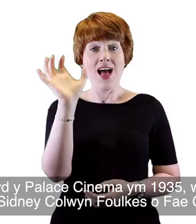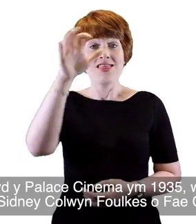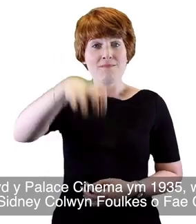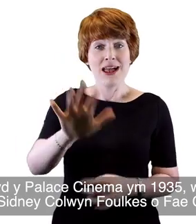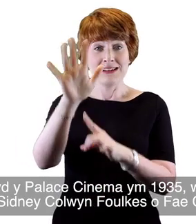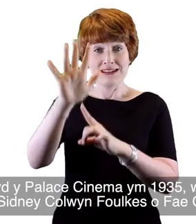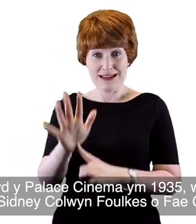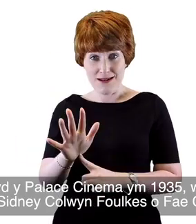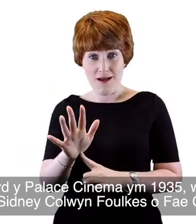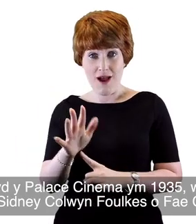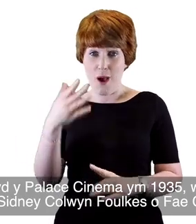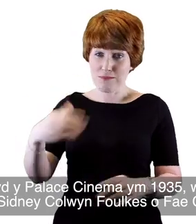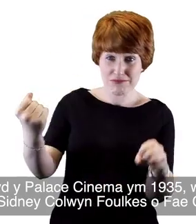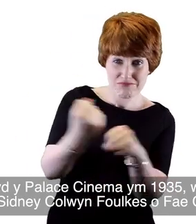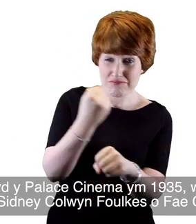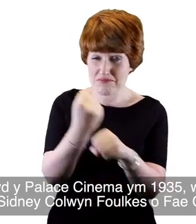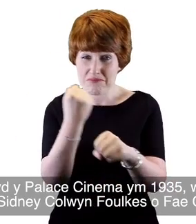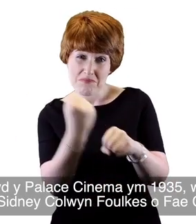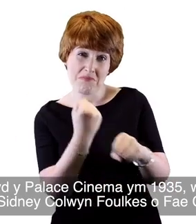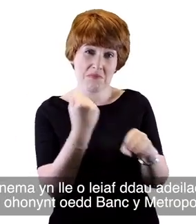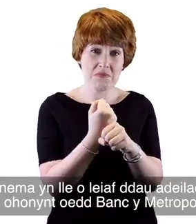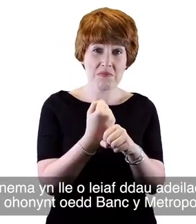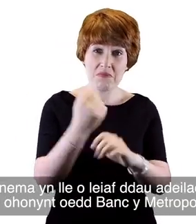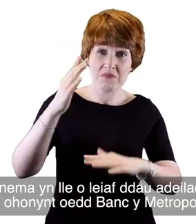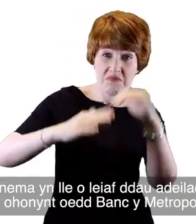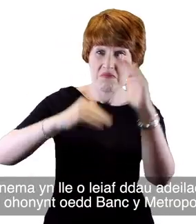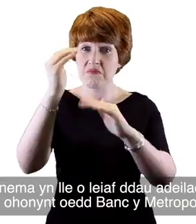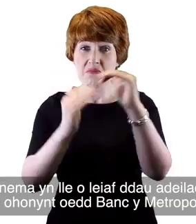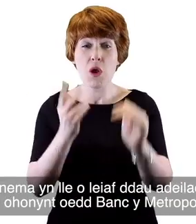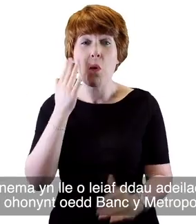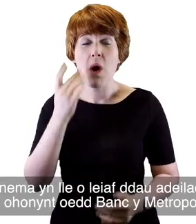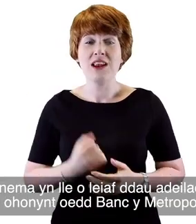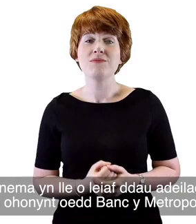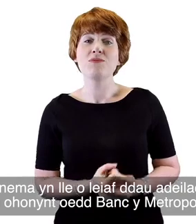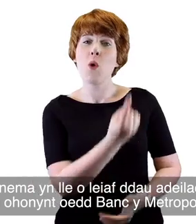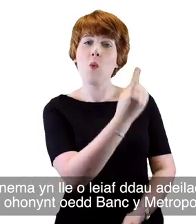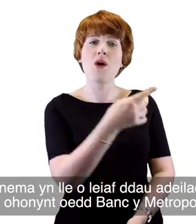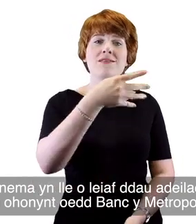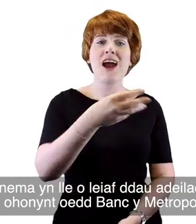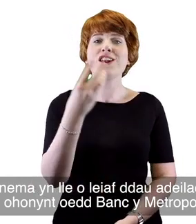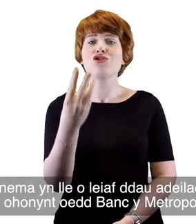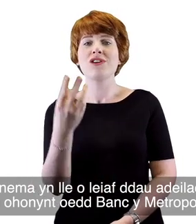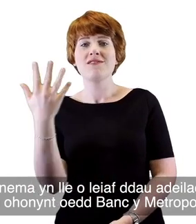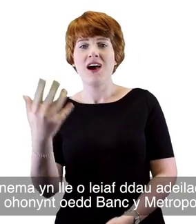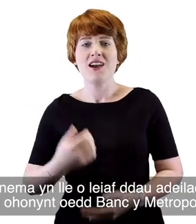gan Sydney Colwyn Folks o Fai Colwyn. Daeth y sinema yn lle o leiaf 2 adeilad